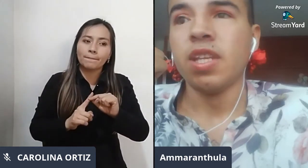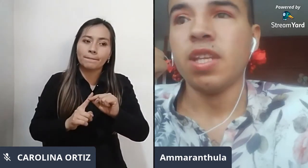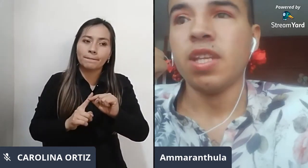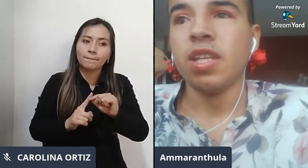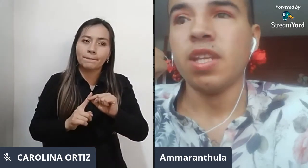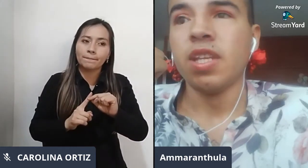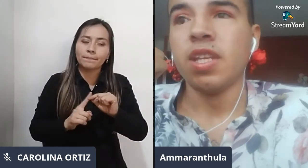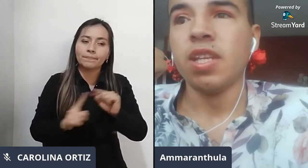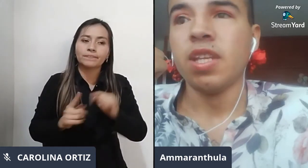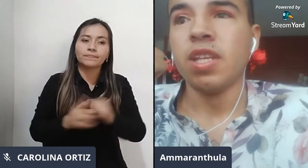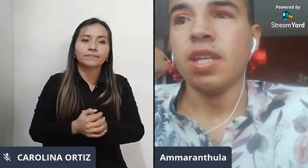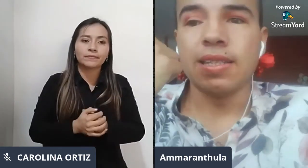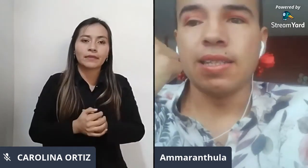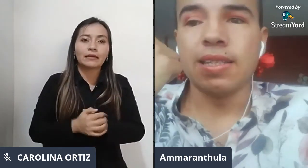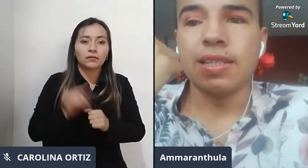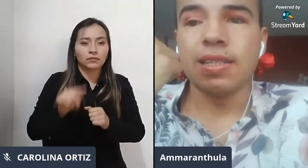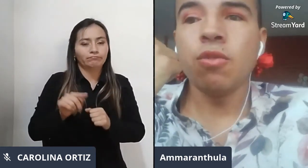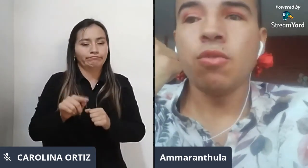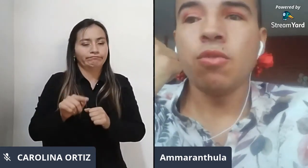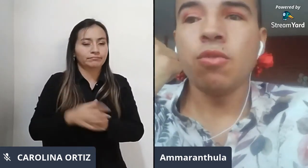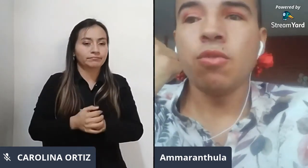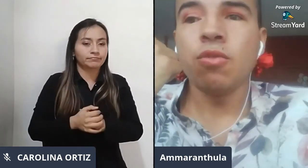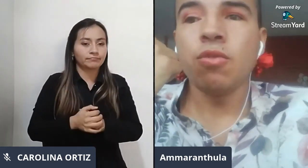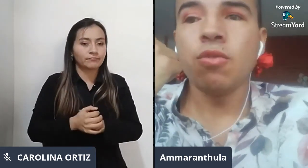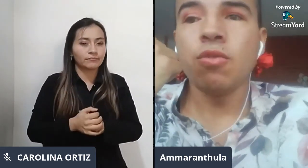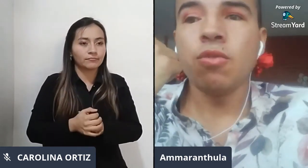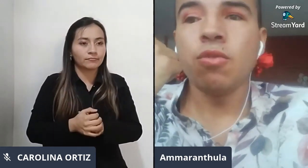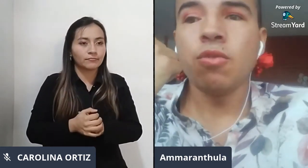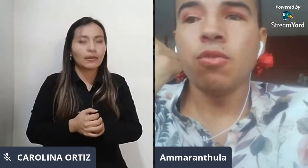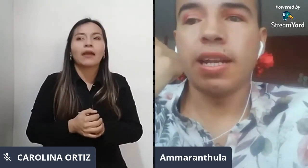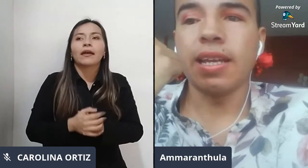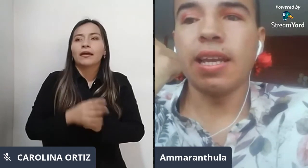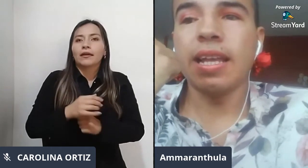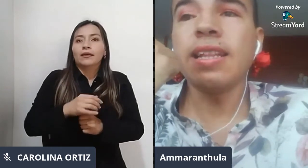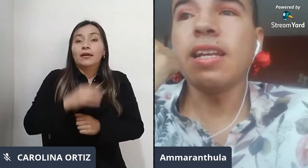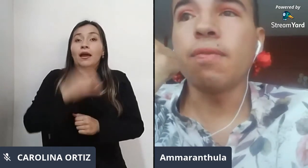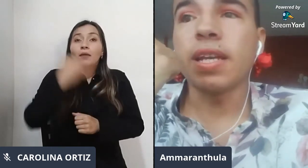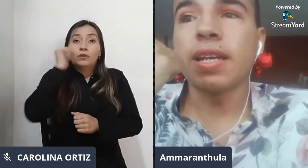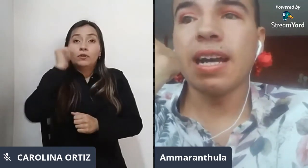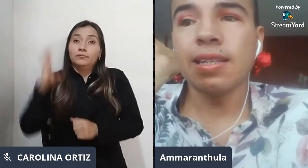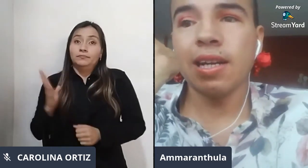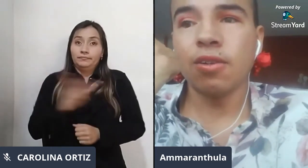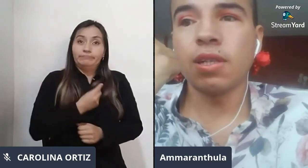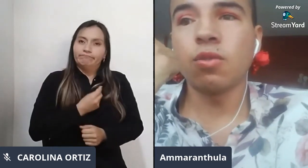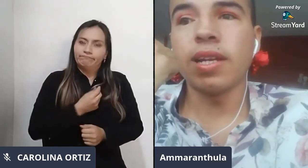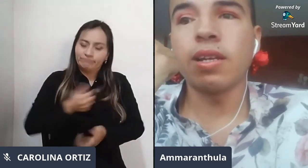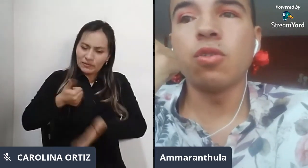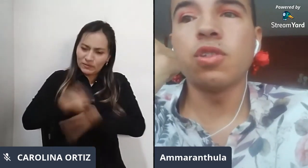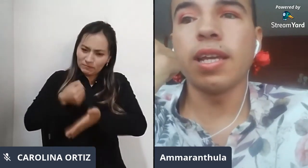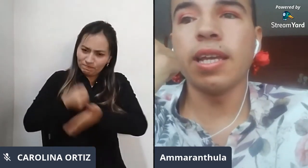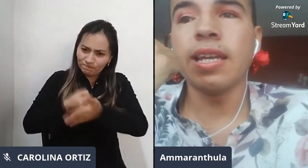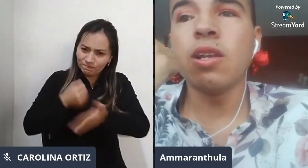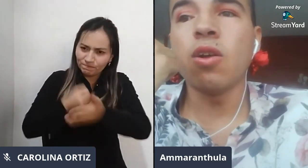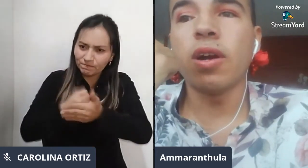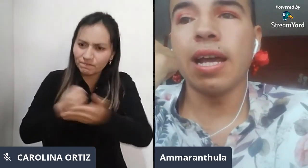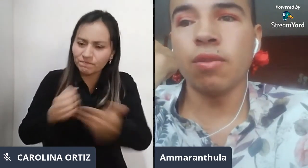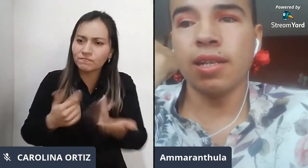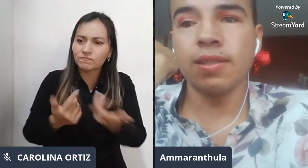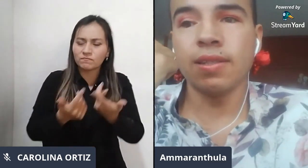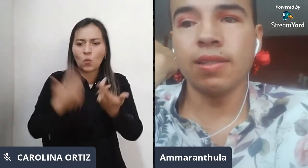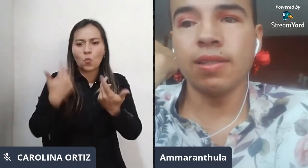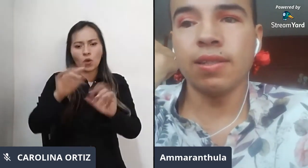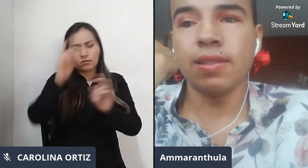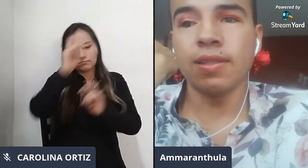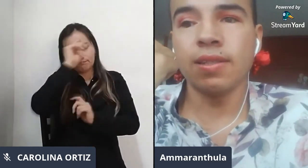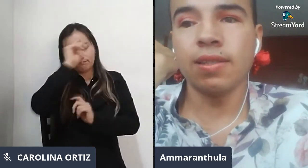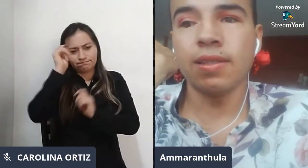hacemos está, por ejemplo, eso. ¿Qué pasa entonces ahora con las mujeres trans? Si bien hay una lucha por reconocer y dignificar el trabajo sexual